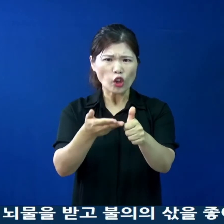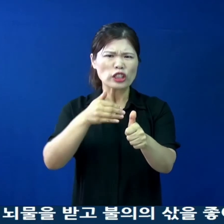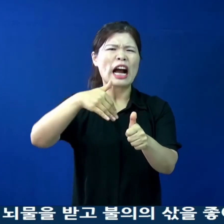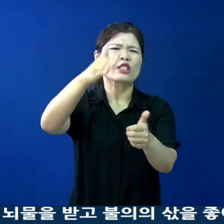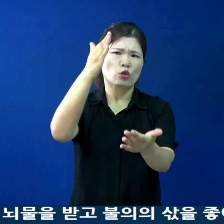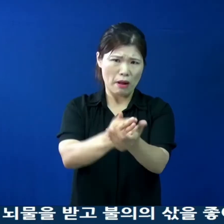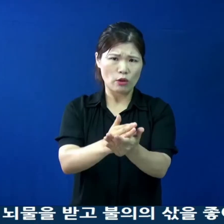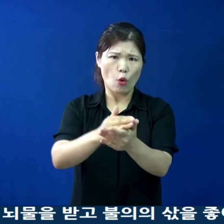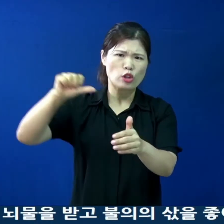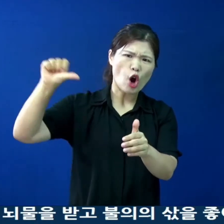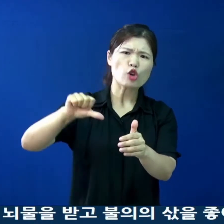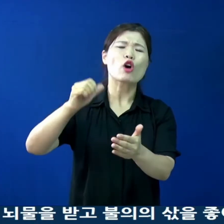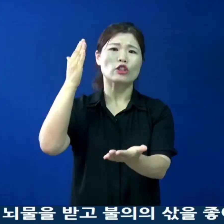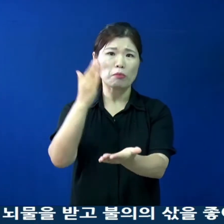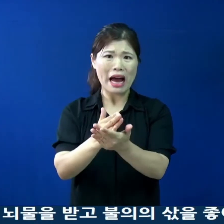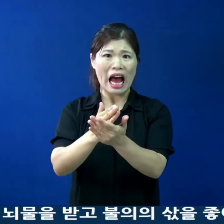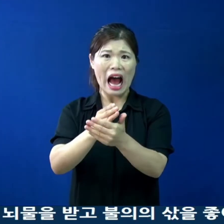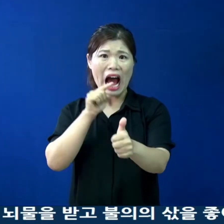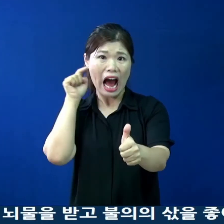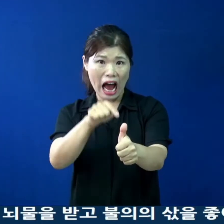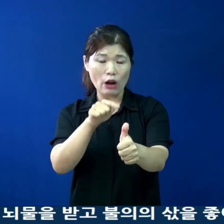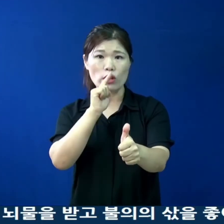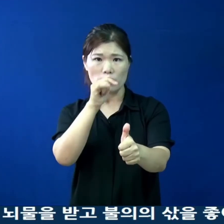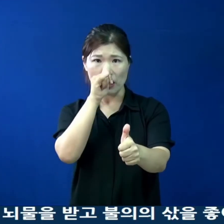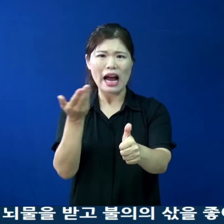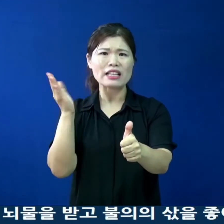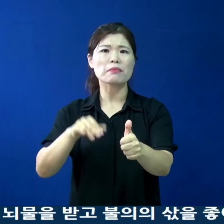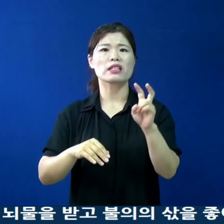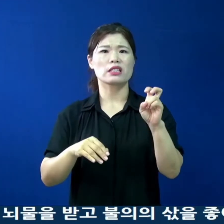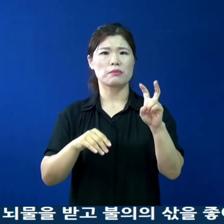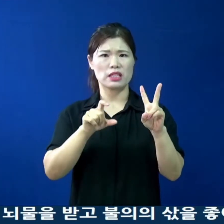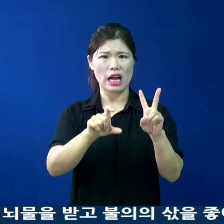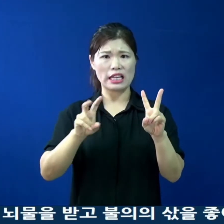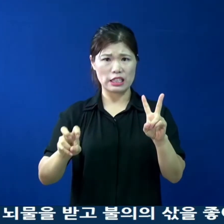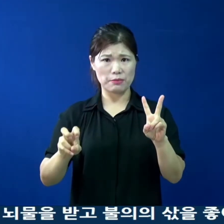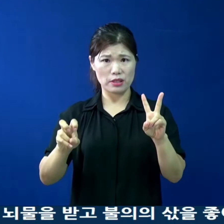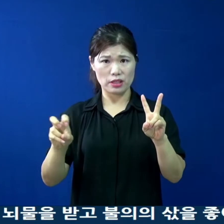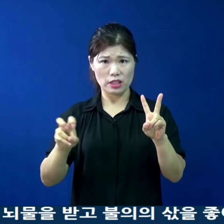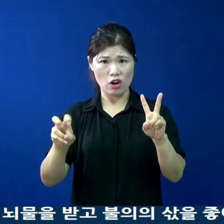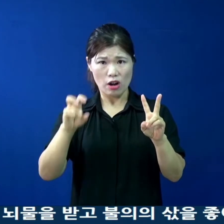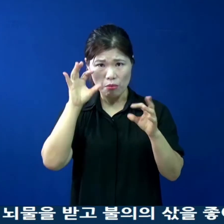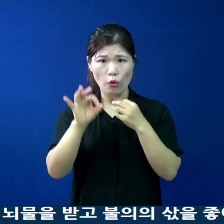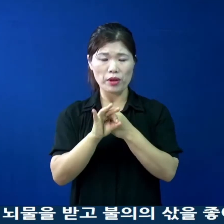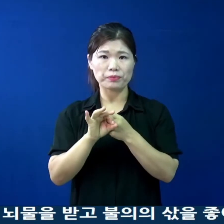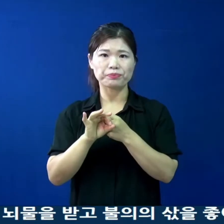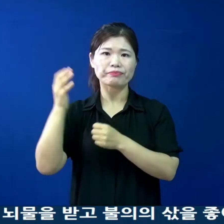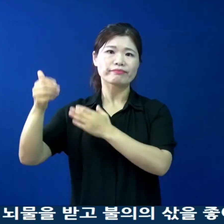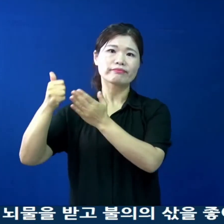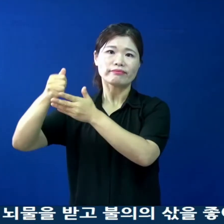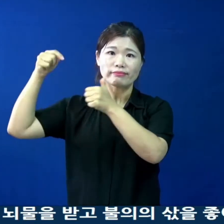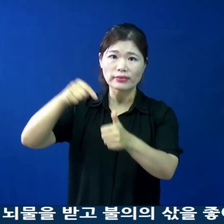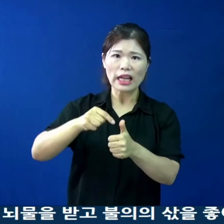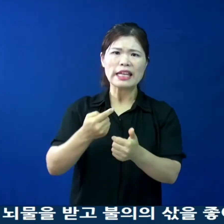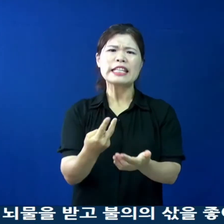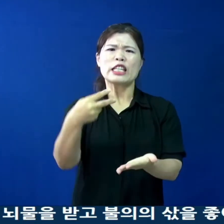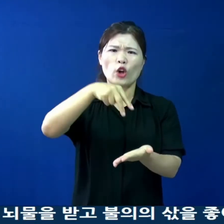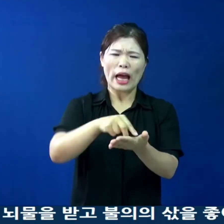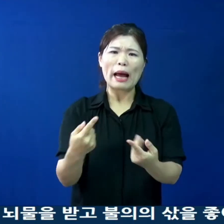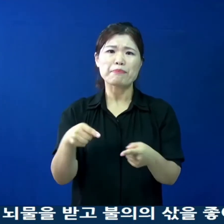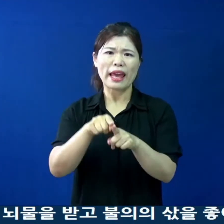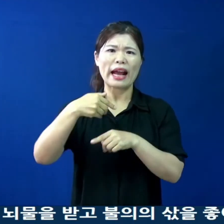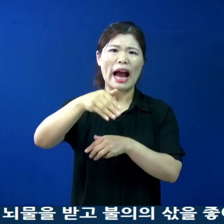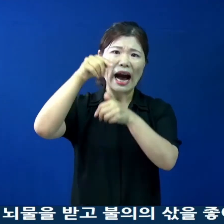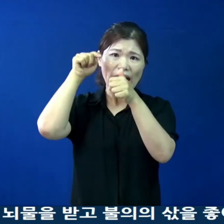하십니다. 그런데 뒤에 가시면 22장 20절에 일어나 함께 가라고 명령을 합니다. 그러나 내가 내게